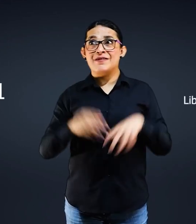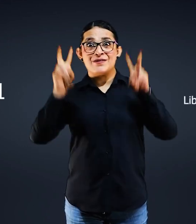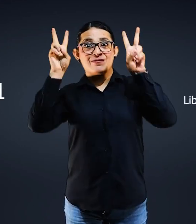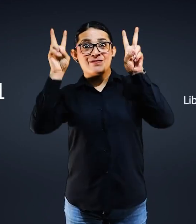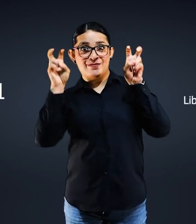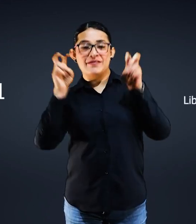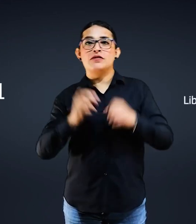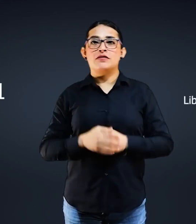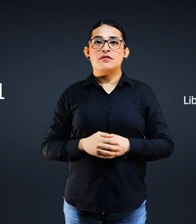Una visión para ti.